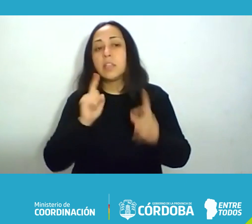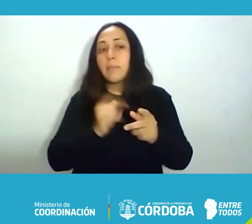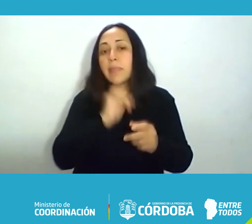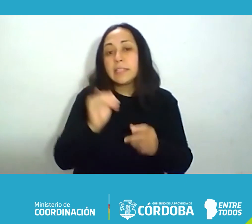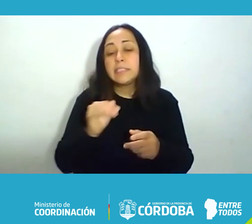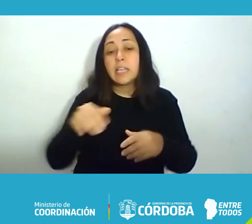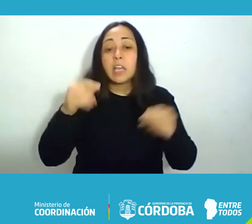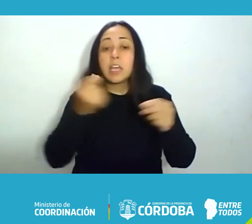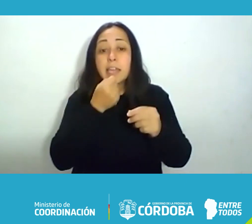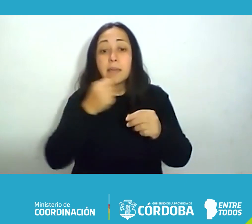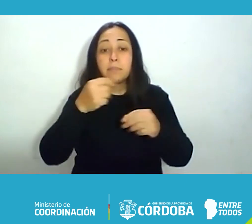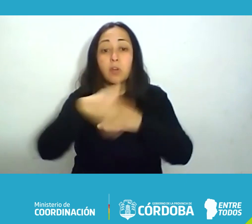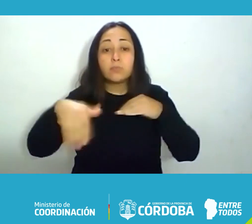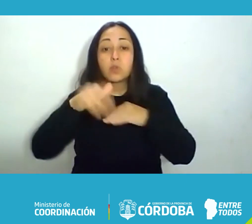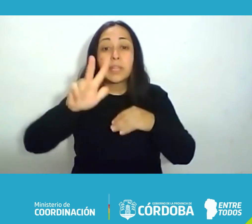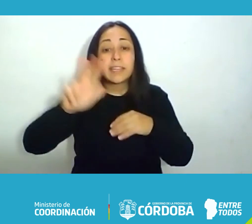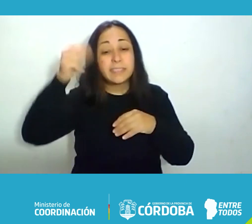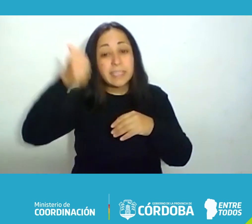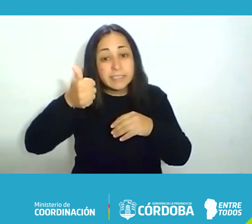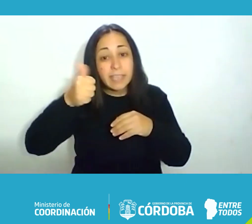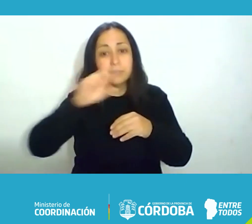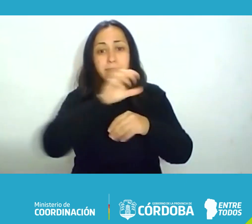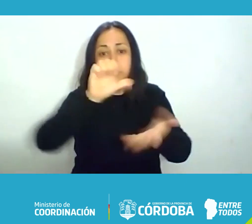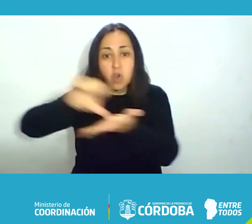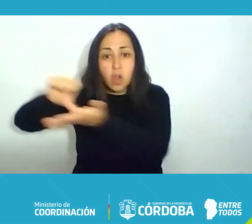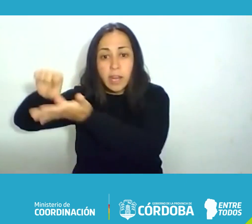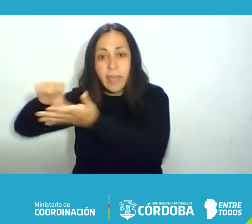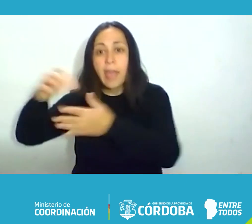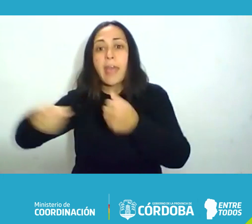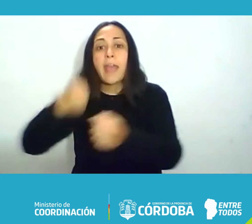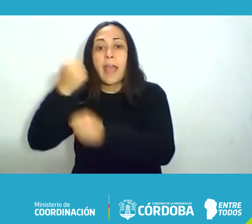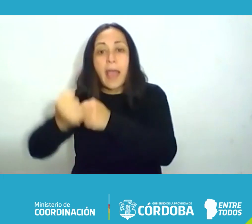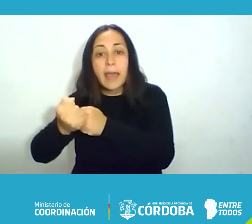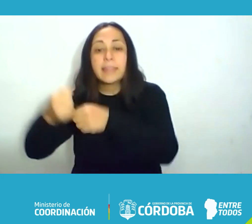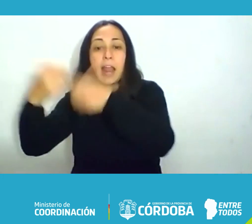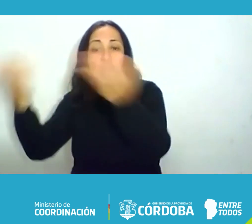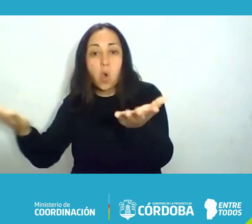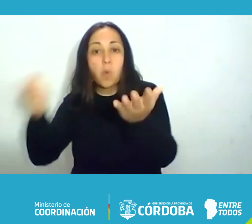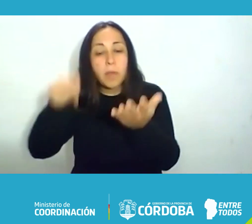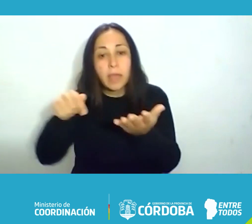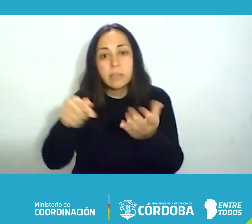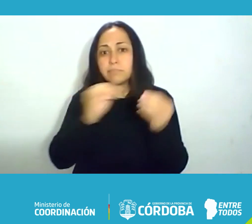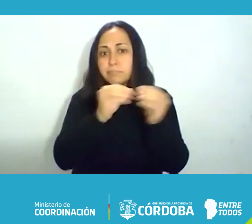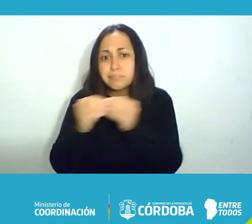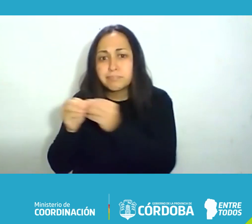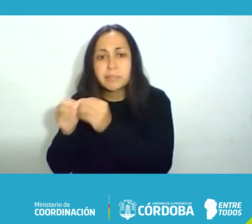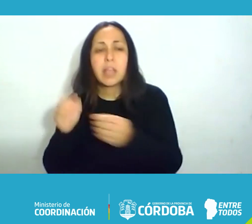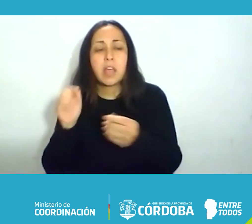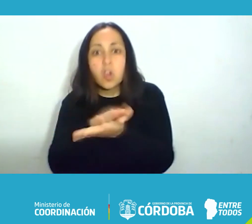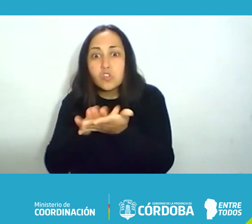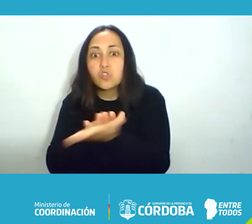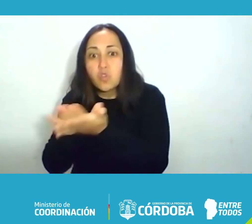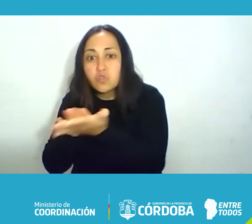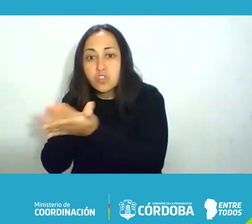Expresa que en el caso de la Ruta 36 atraviesa varias localidades hasta llegar a la cumbre. Los problemas que tiene el paso por las localidades de Punilla se comenzaron